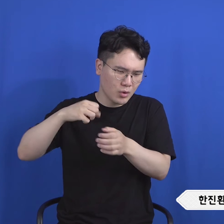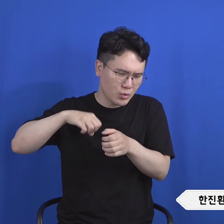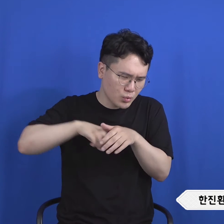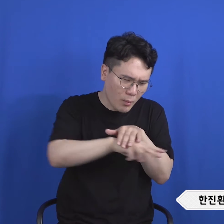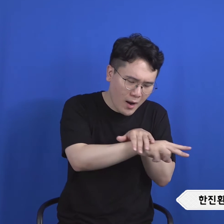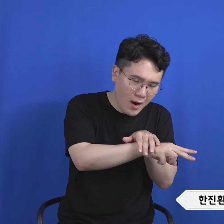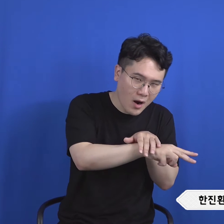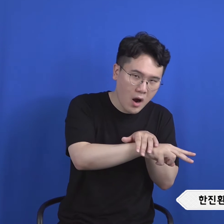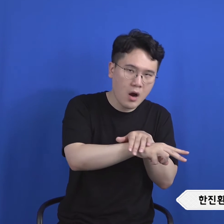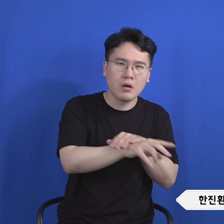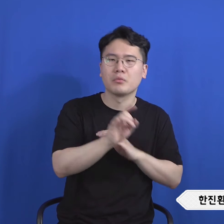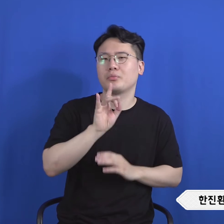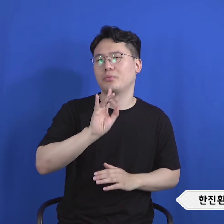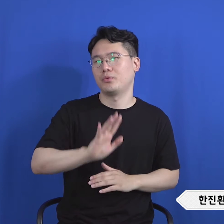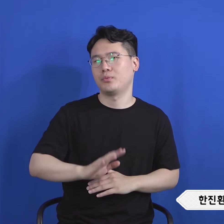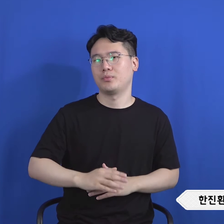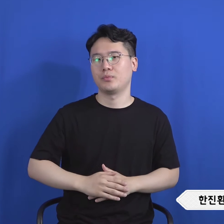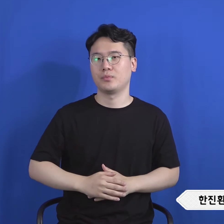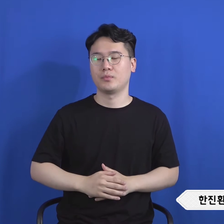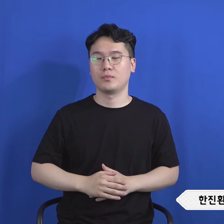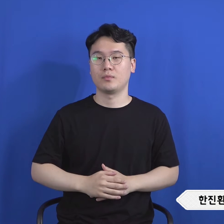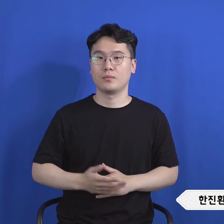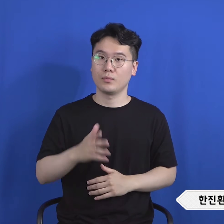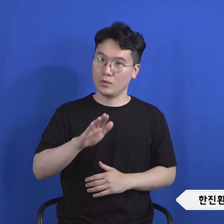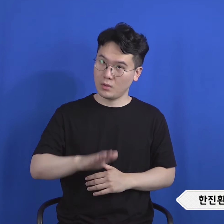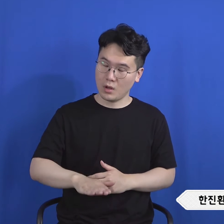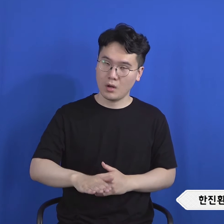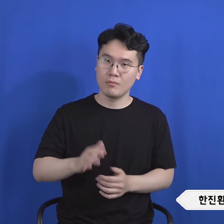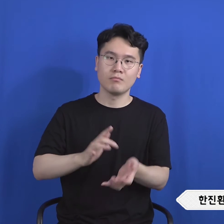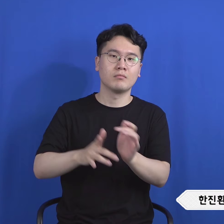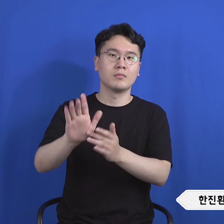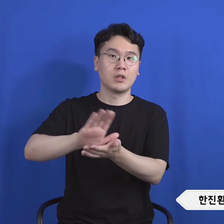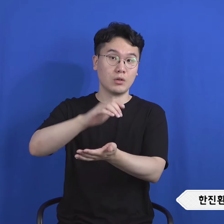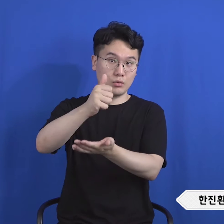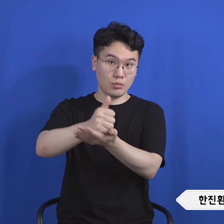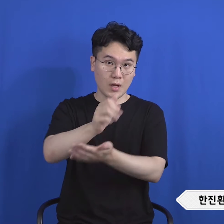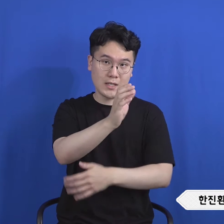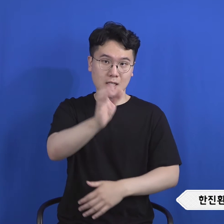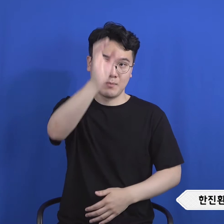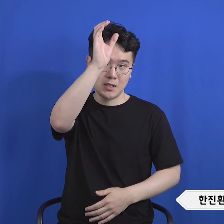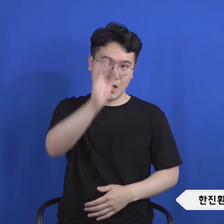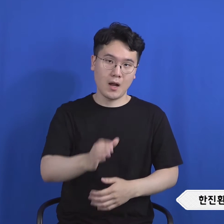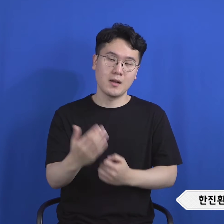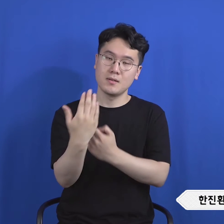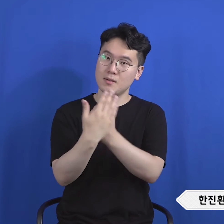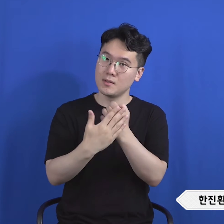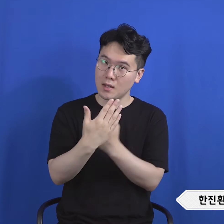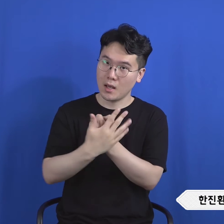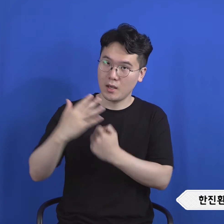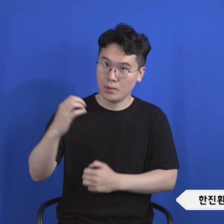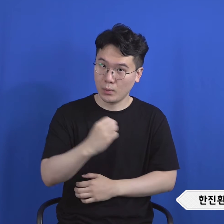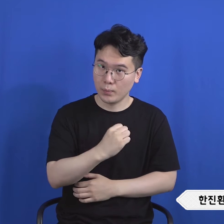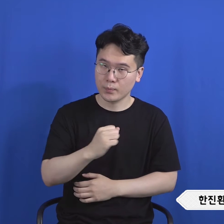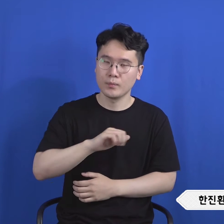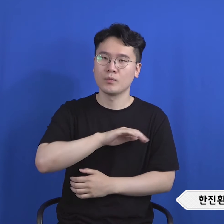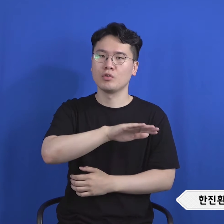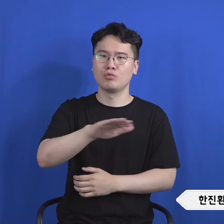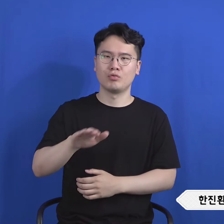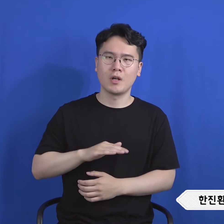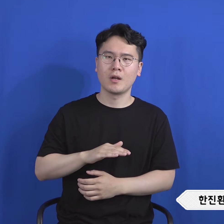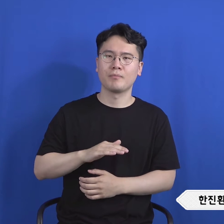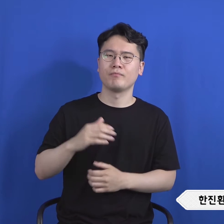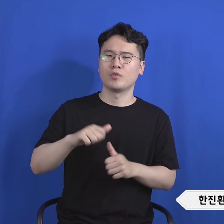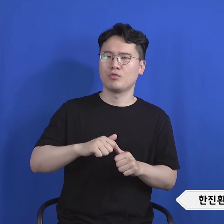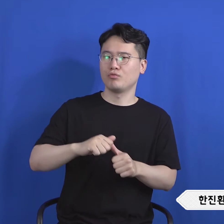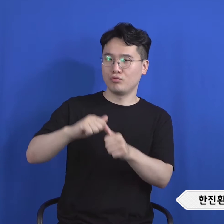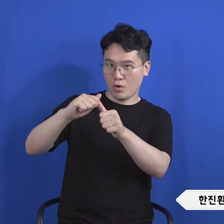것밖에 없습니다. 그런데 오직 예수님의 그 십자가의 은혜로 값없이 우리에게